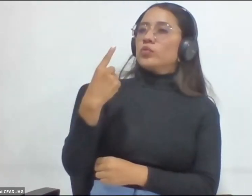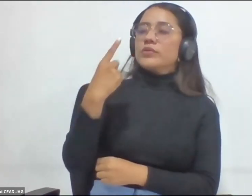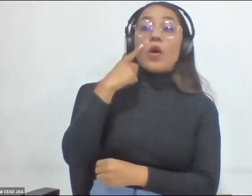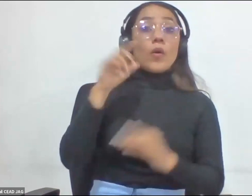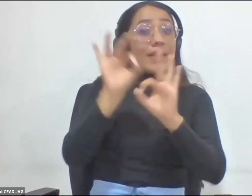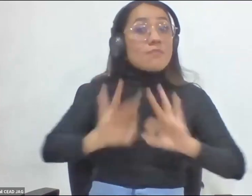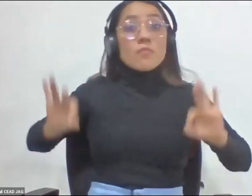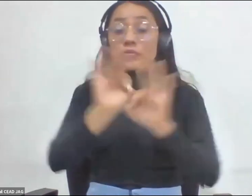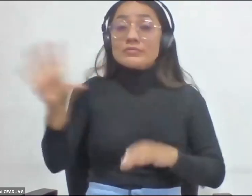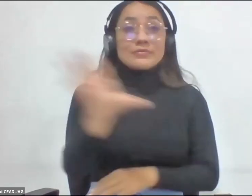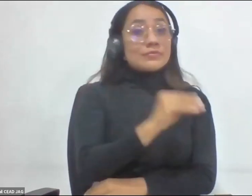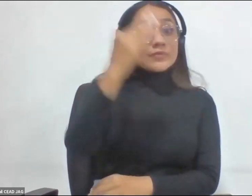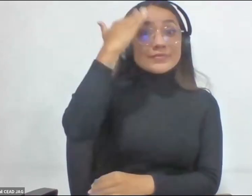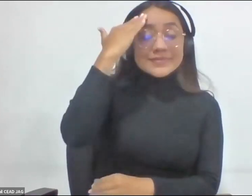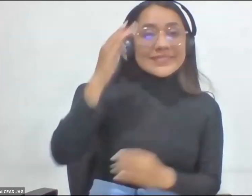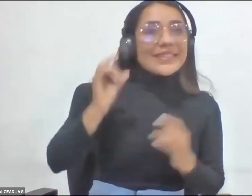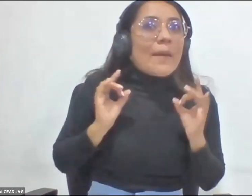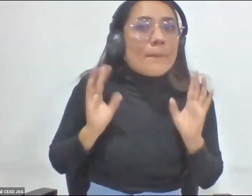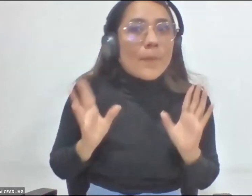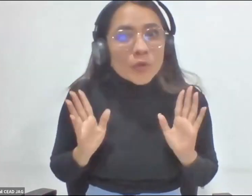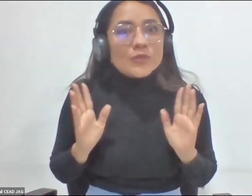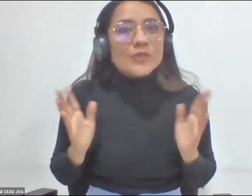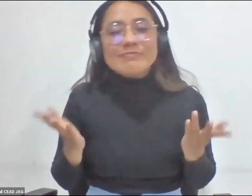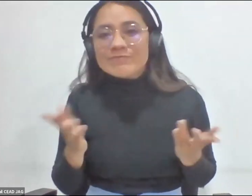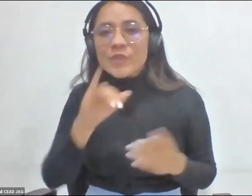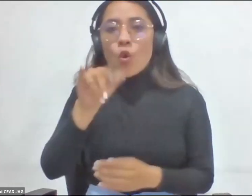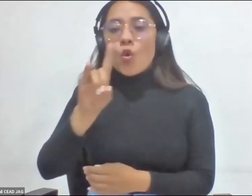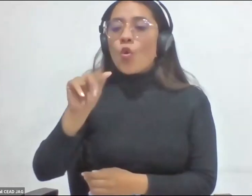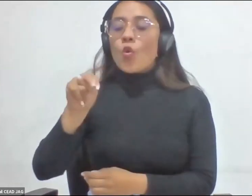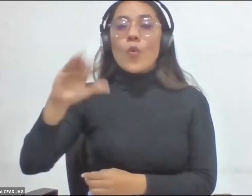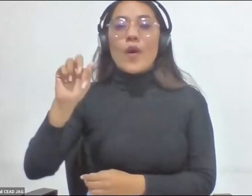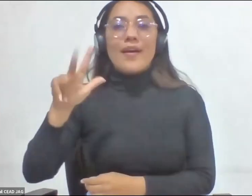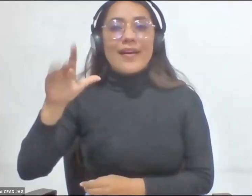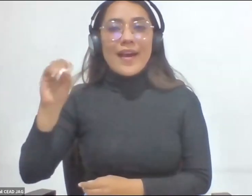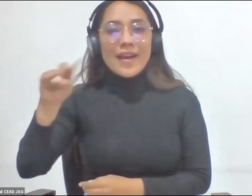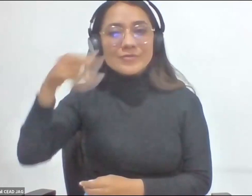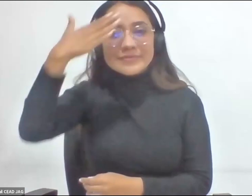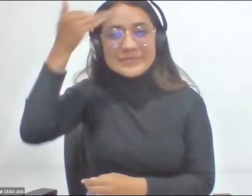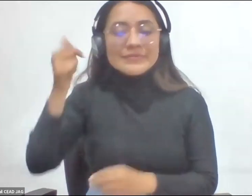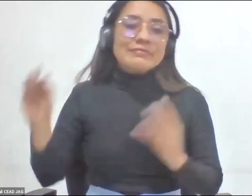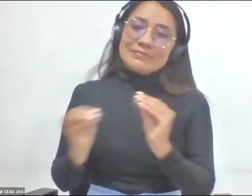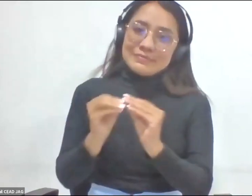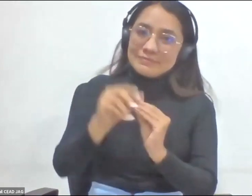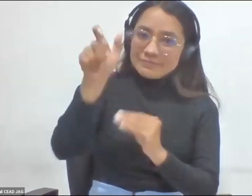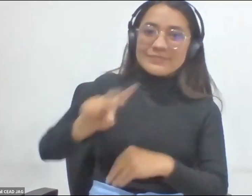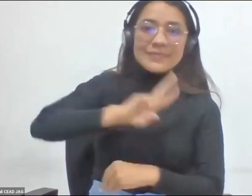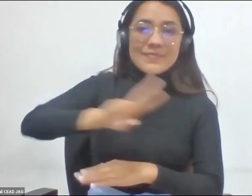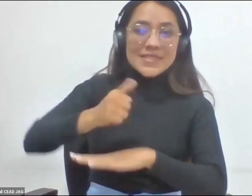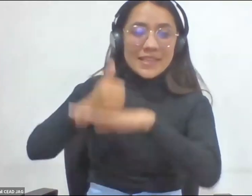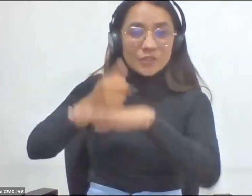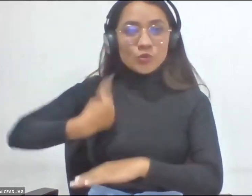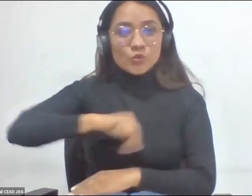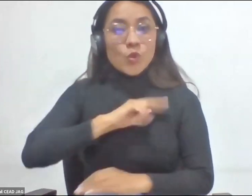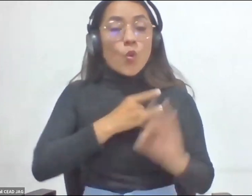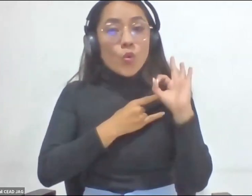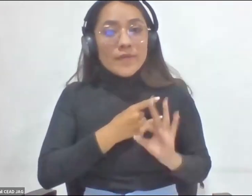sepan también que de pronto se le escapó allí al doctor Juan Carlos albice nosotros como universidad tenemos